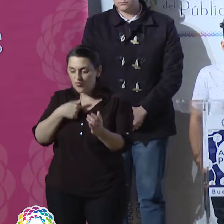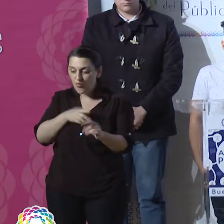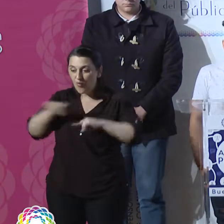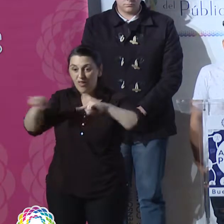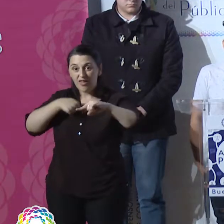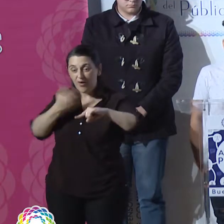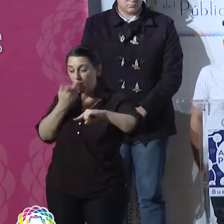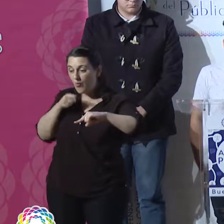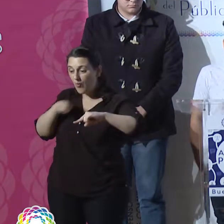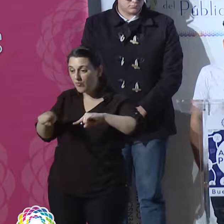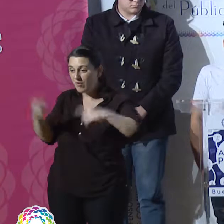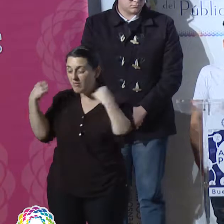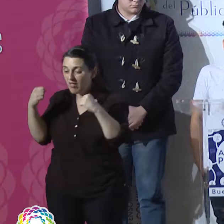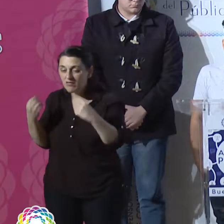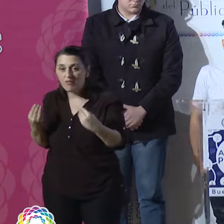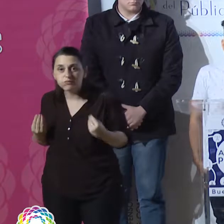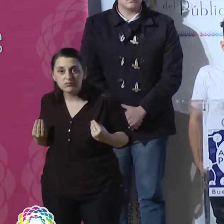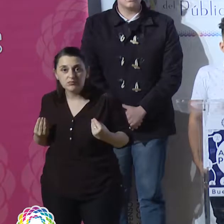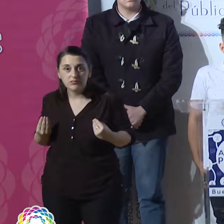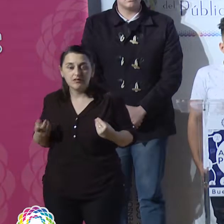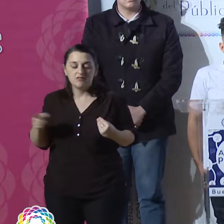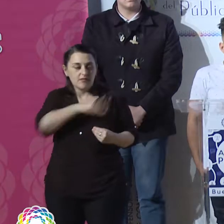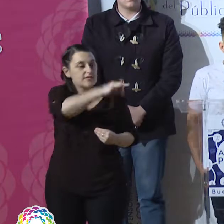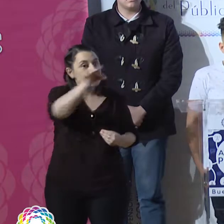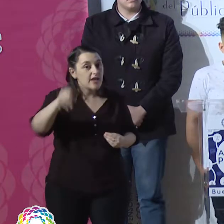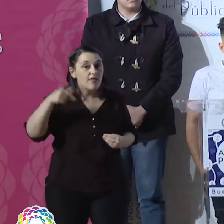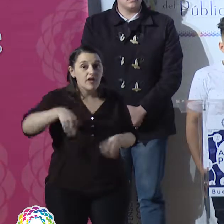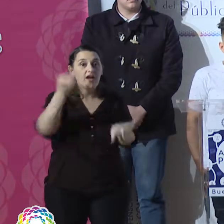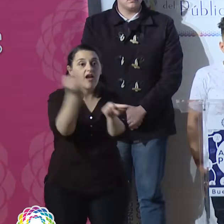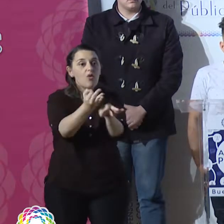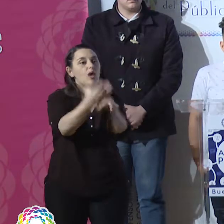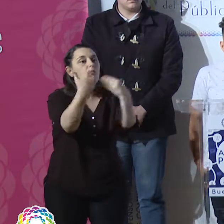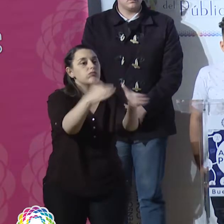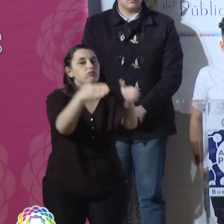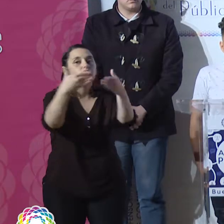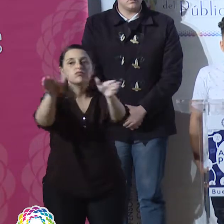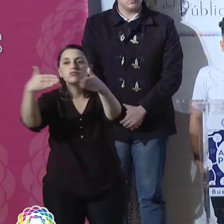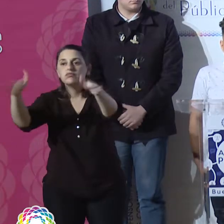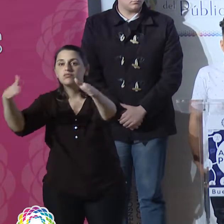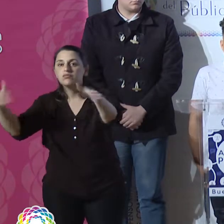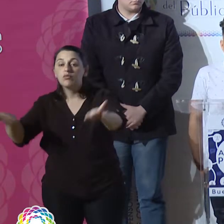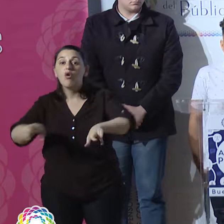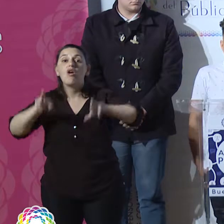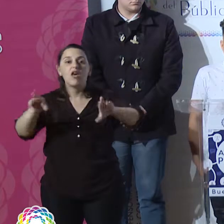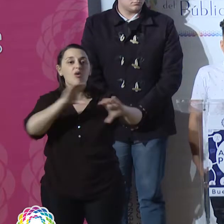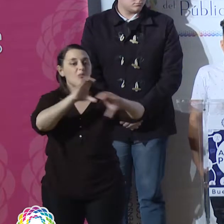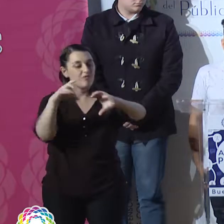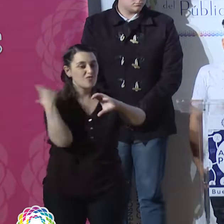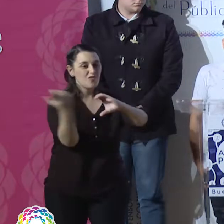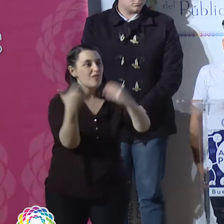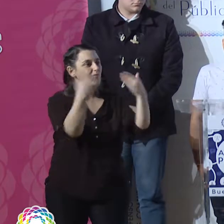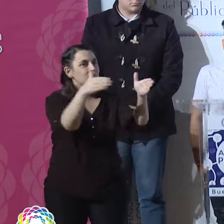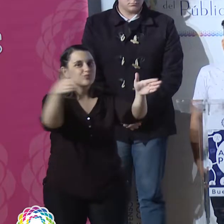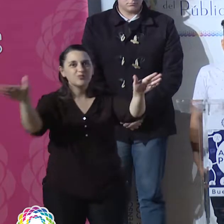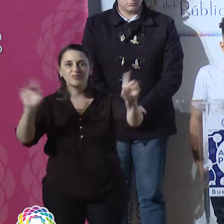sabemos todos que el futuro se harán más escuelas y así habrá más de estas orientaciones de comunicación social más